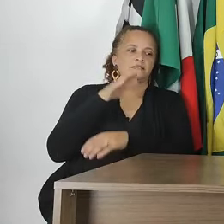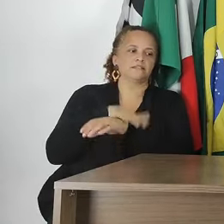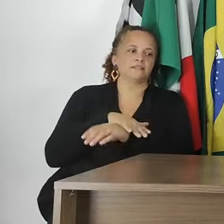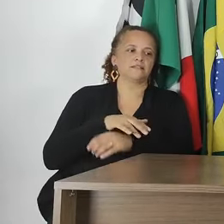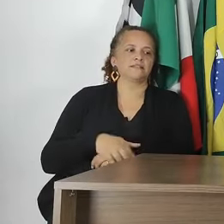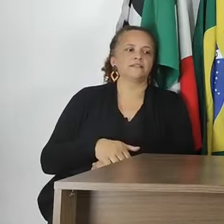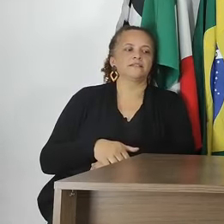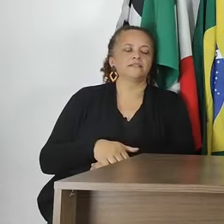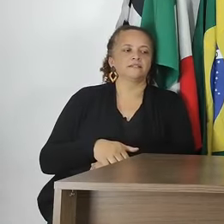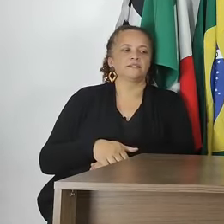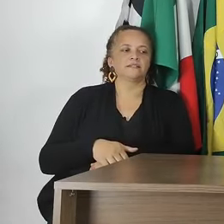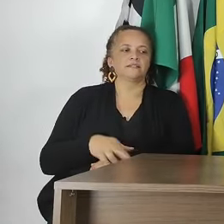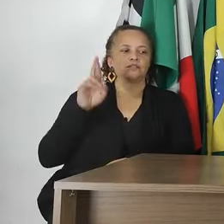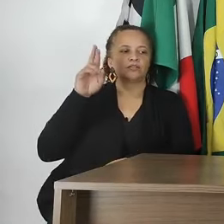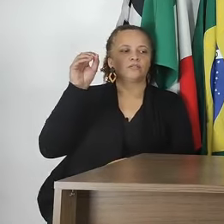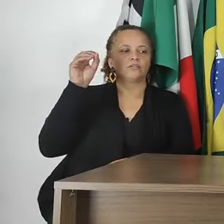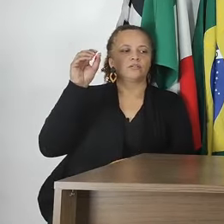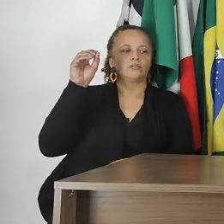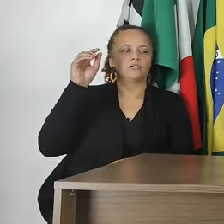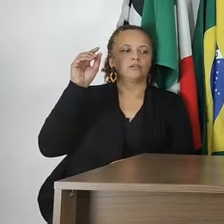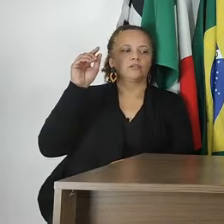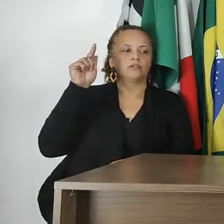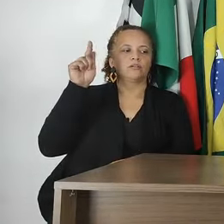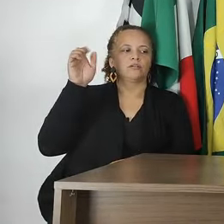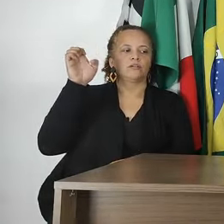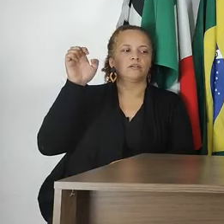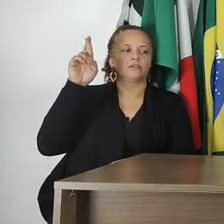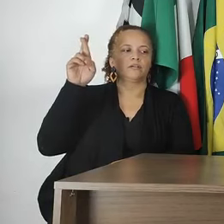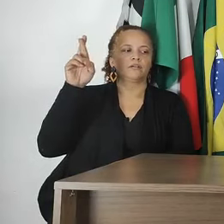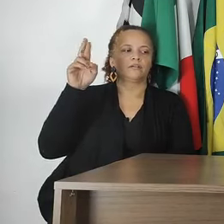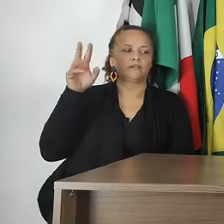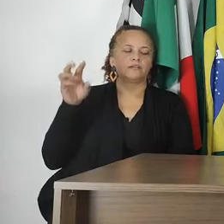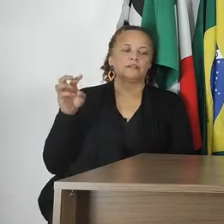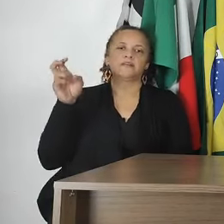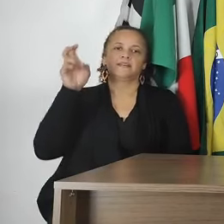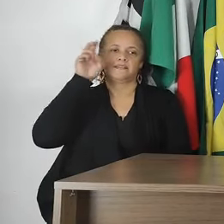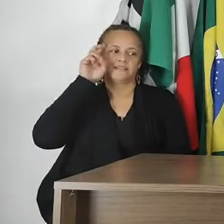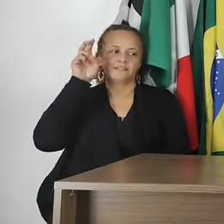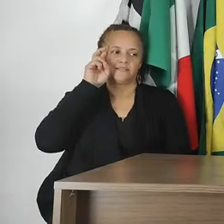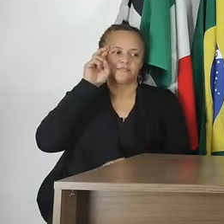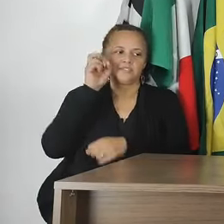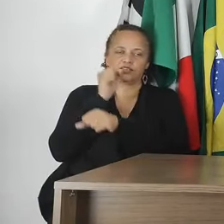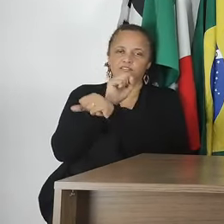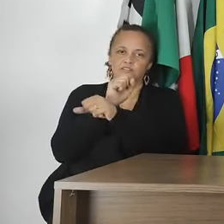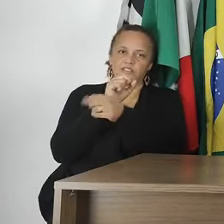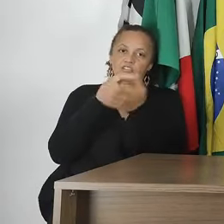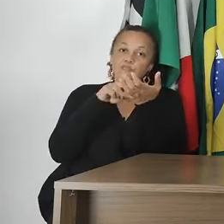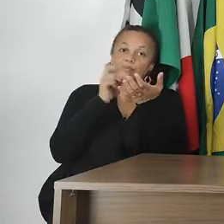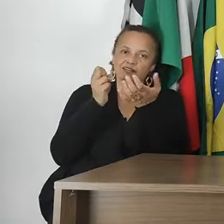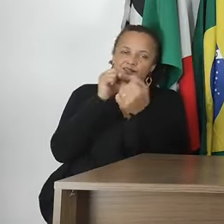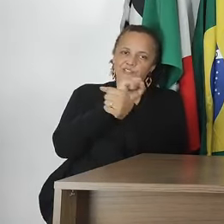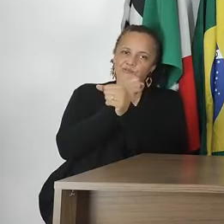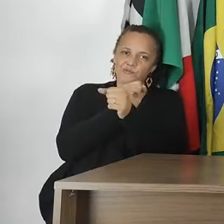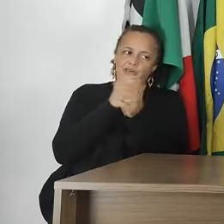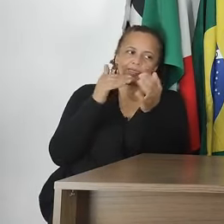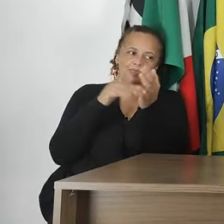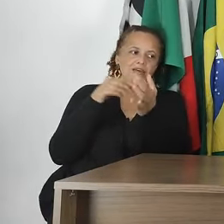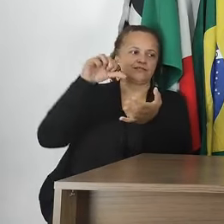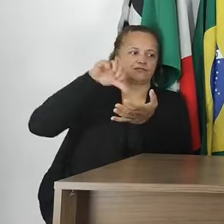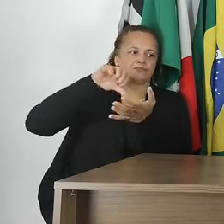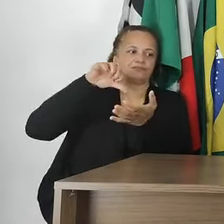as quintas-feiras, das 8 da manhã às 9. O Roger aí, ó, abençoado. E também nós temos